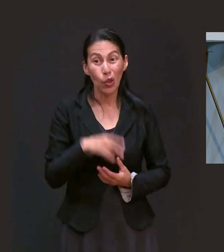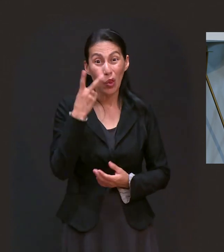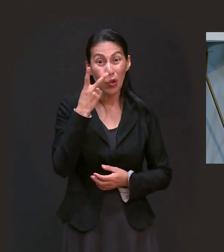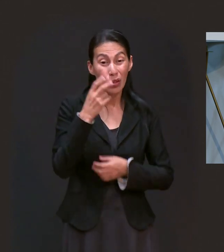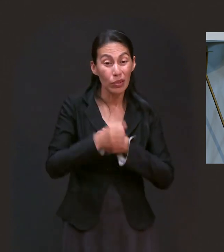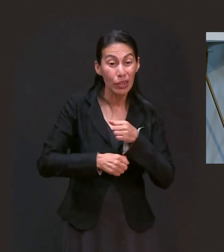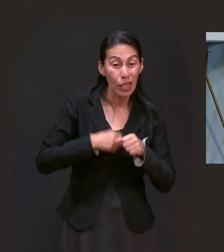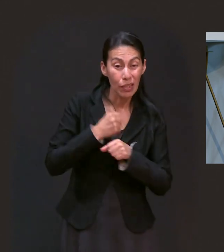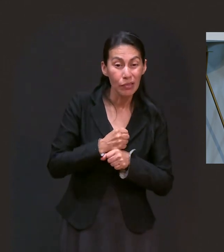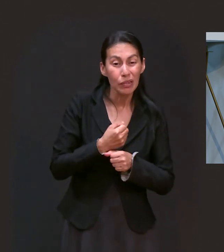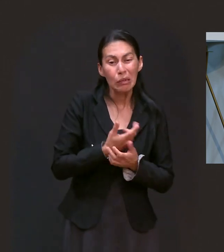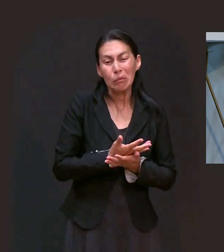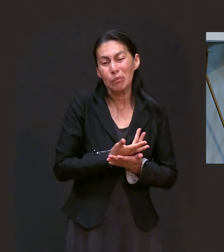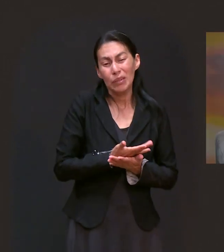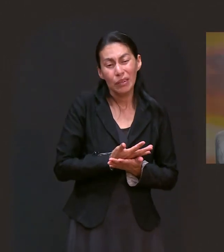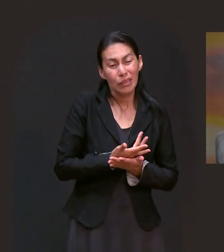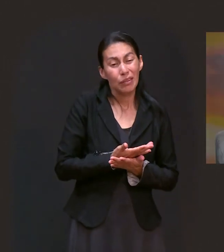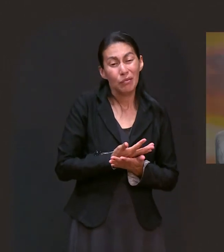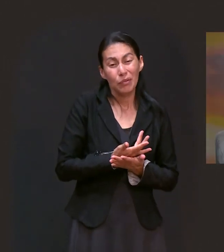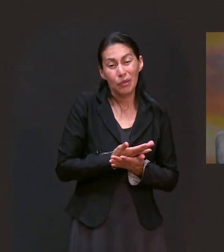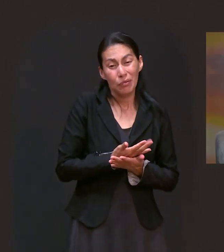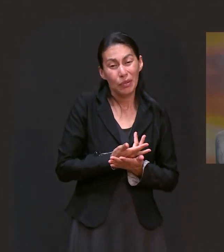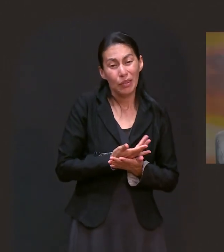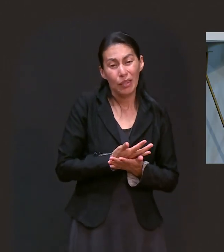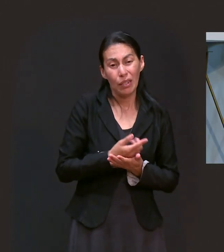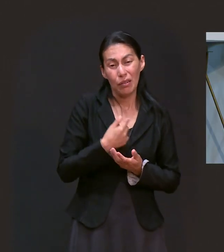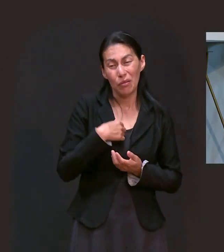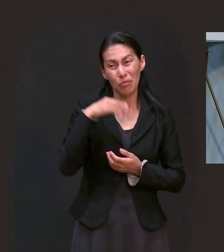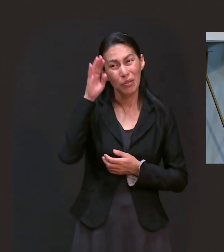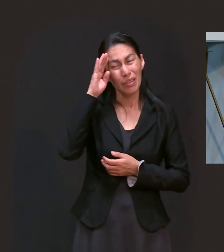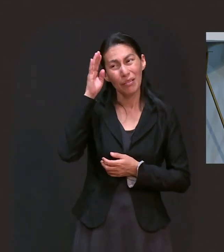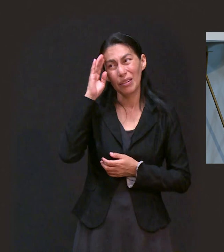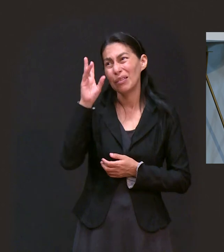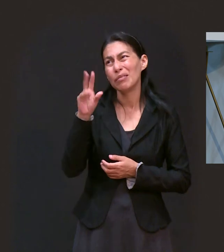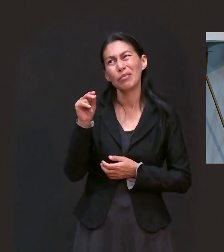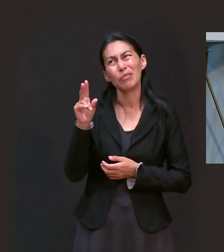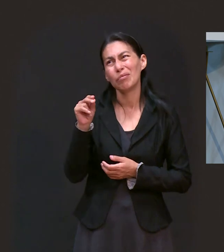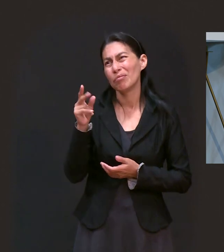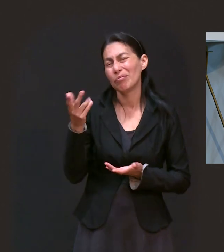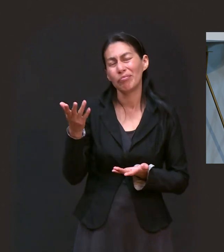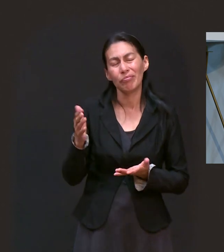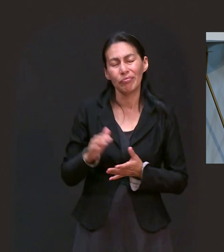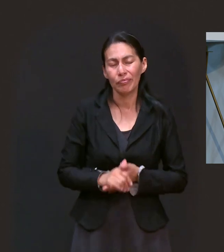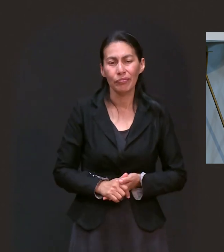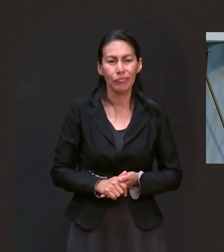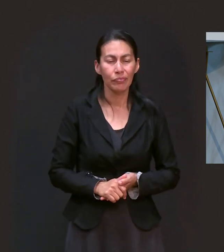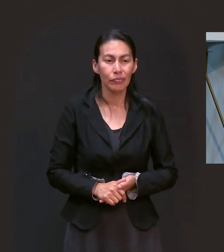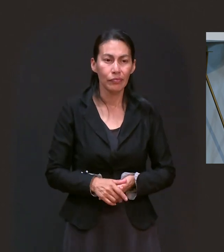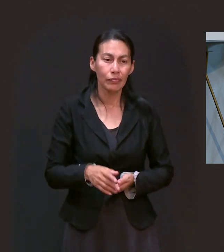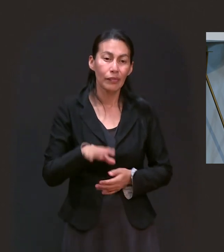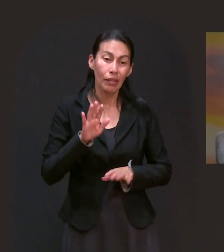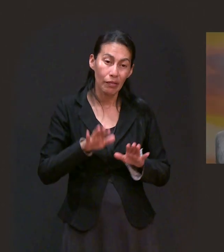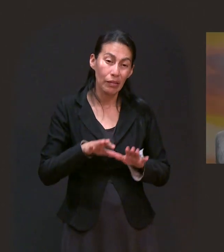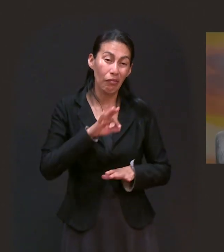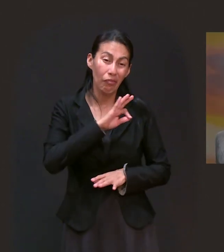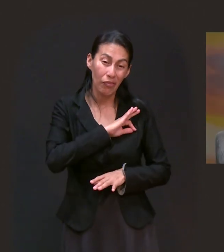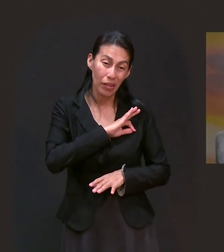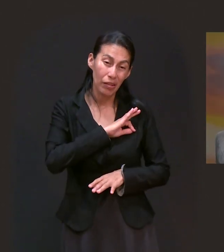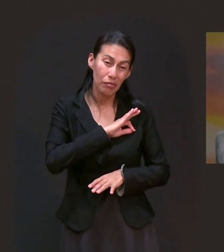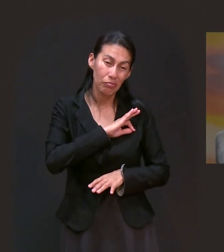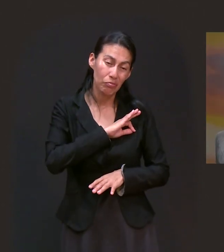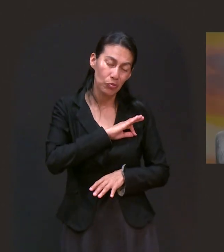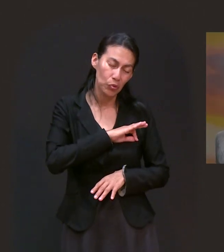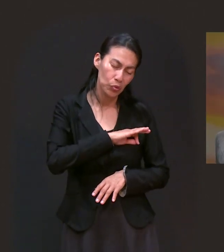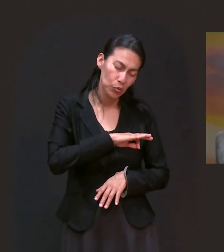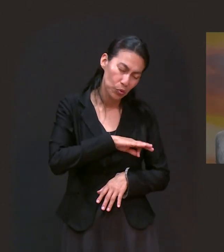de espera para hablar de eso pero tú dijiste no en dos años no va a proceder es que